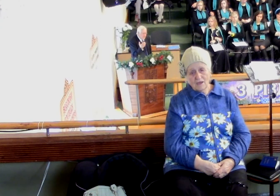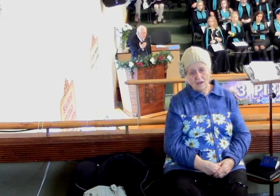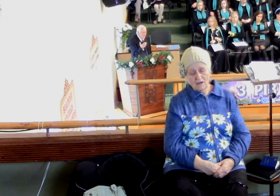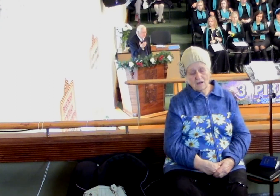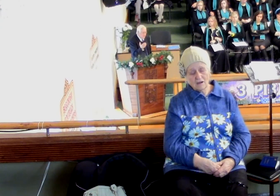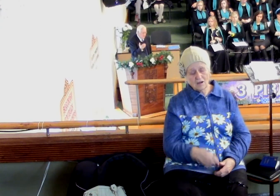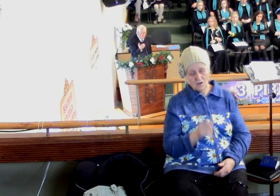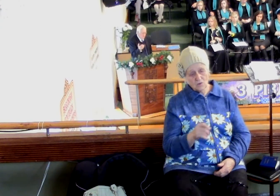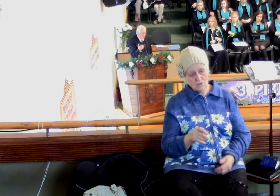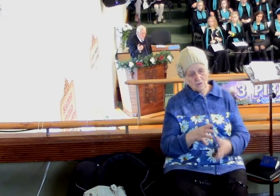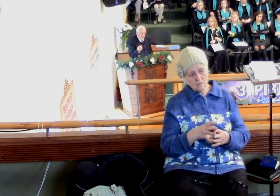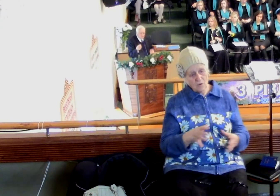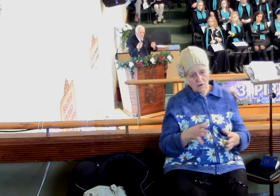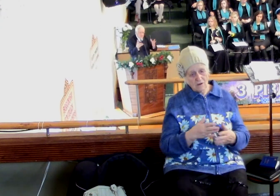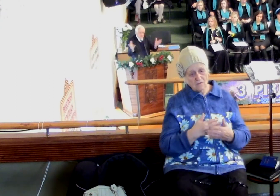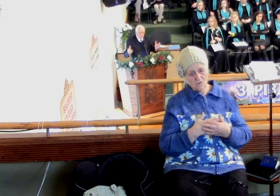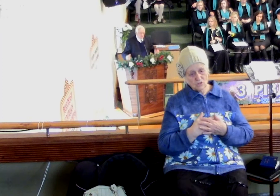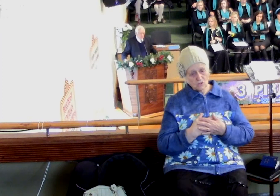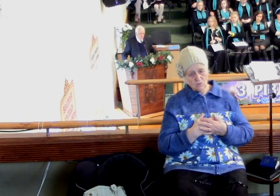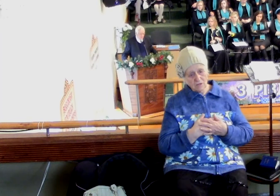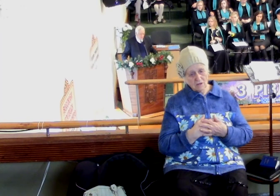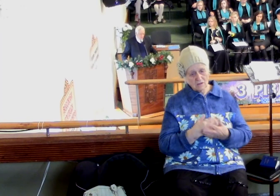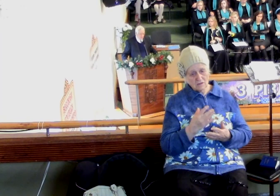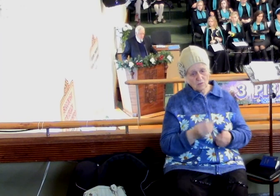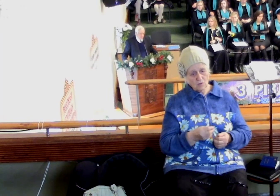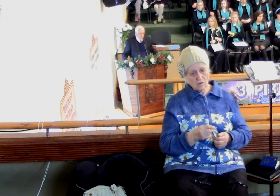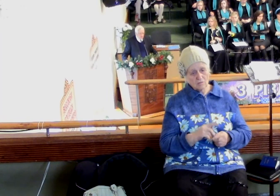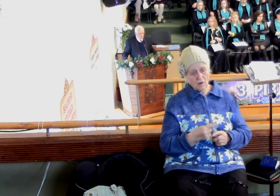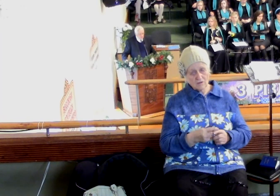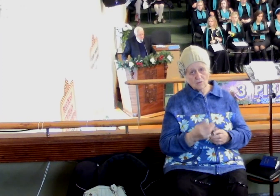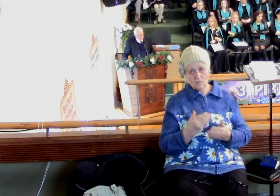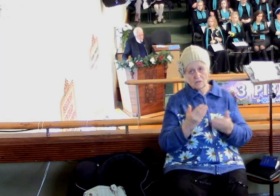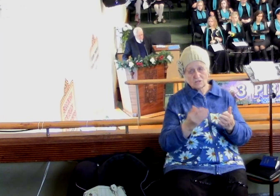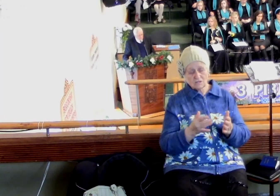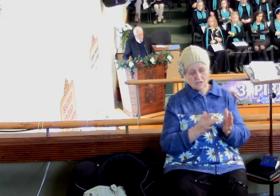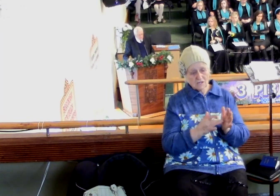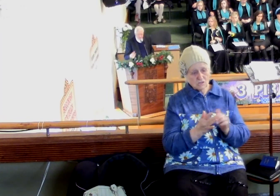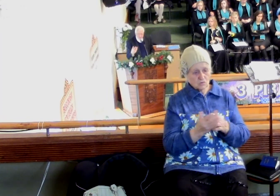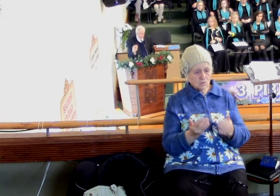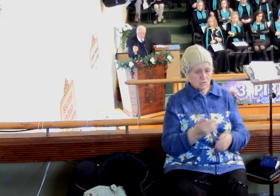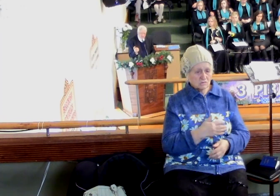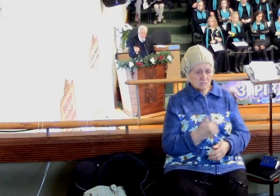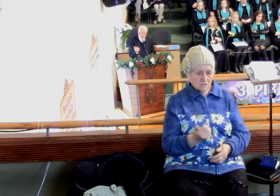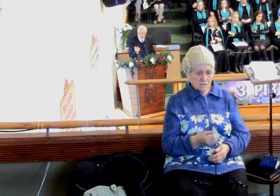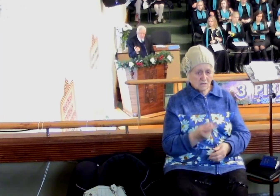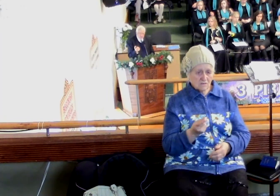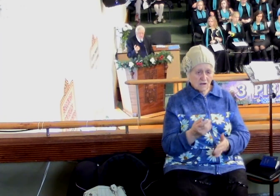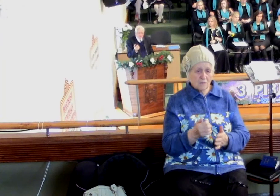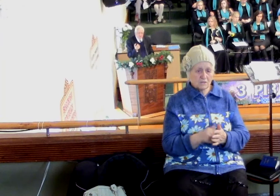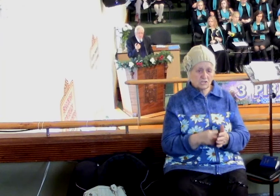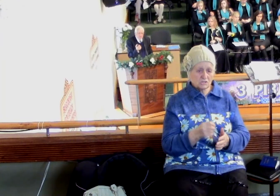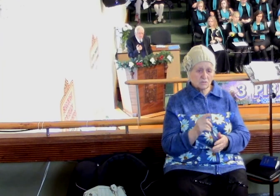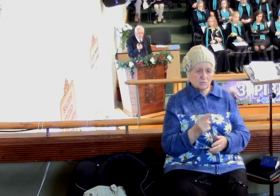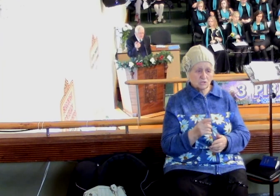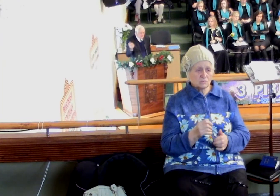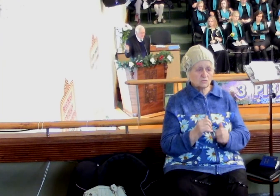более возлюбили тьму, потому не идут к Иисусу Христу. Второе, братья и сестры, вторая причина, почему